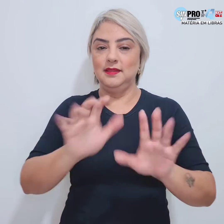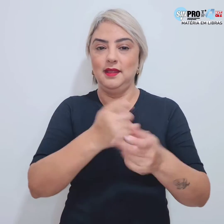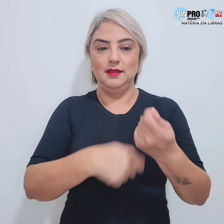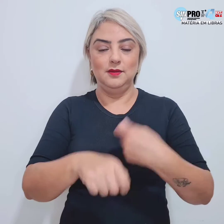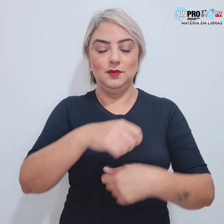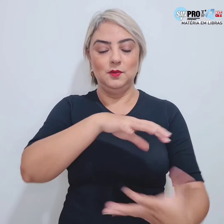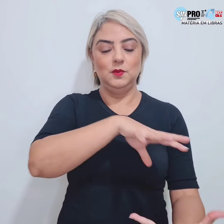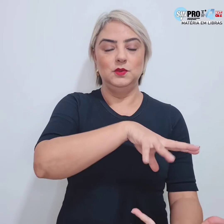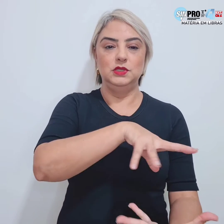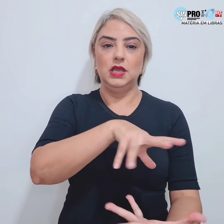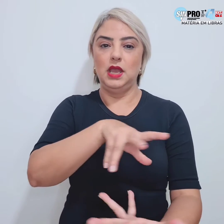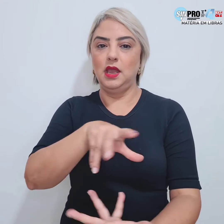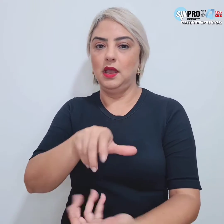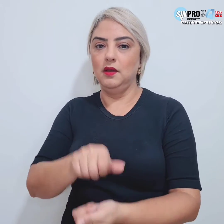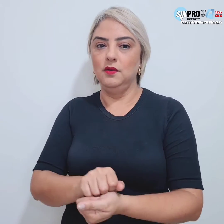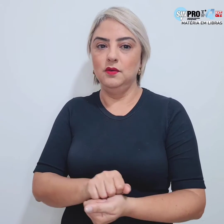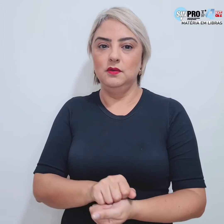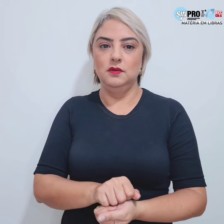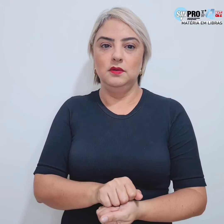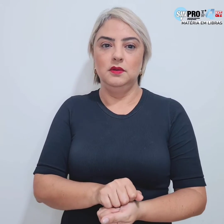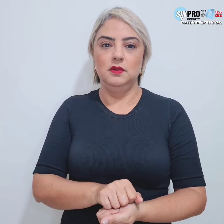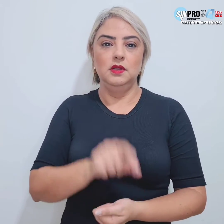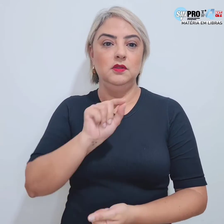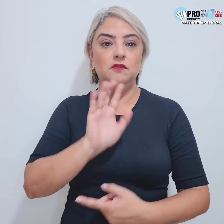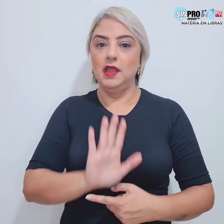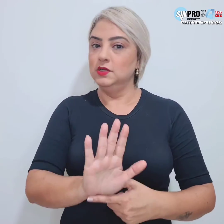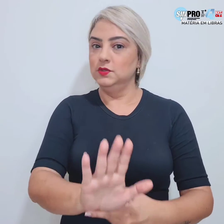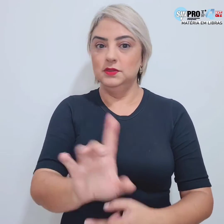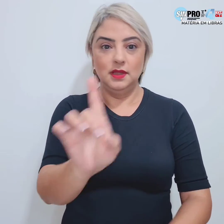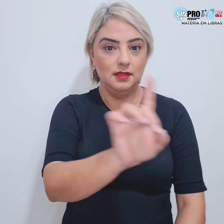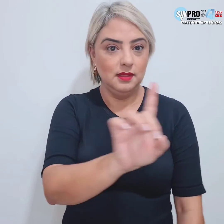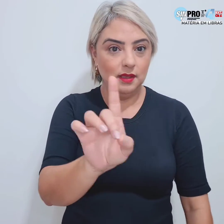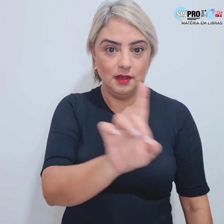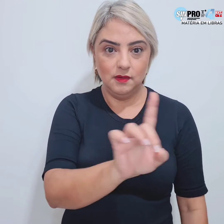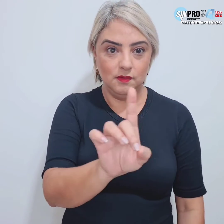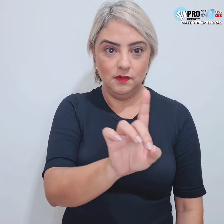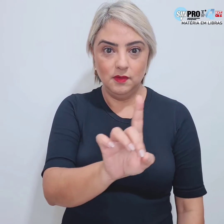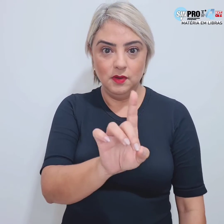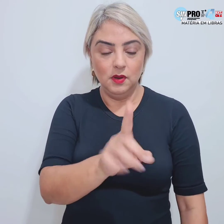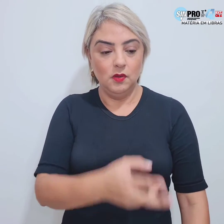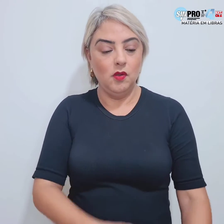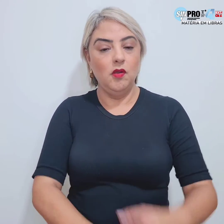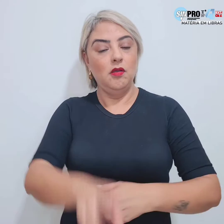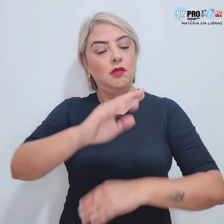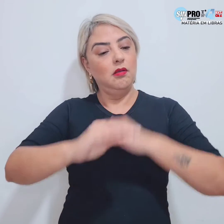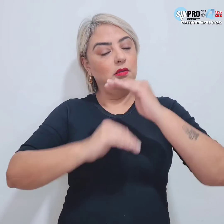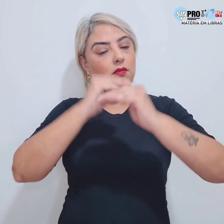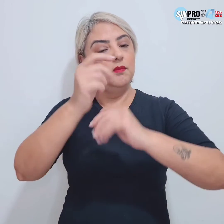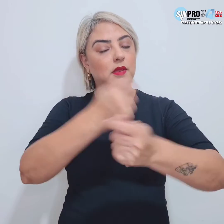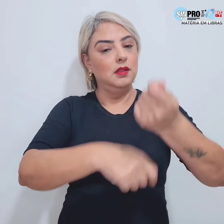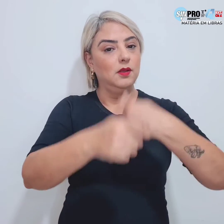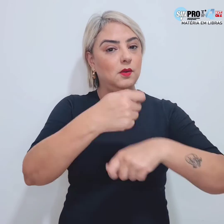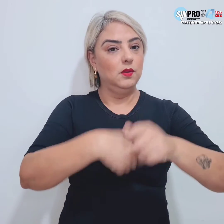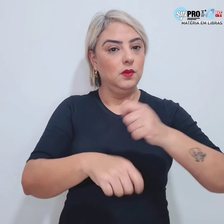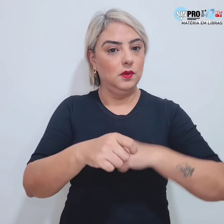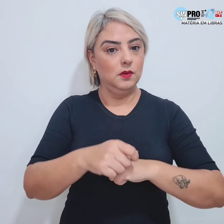mundial não vai colaborar com uma retomada do crescimento econômico, mesmo